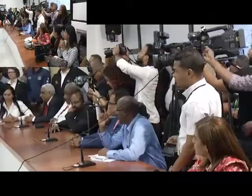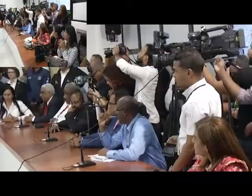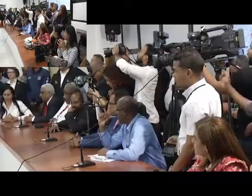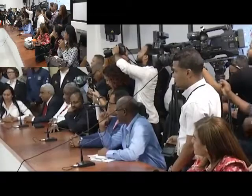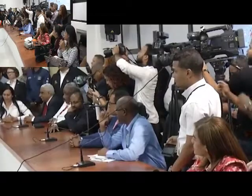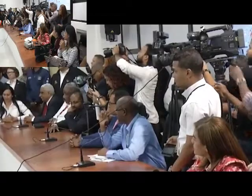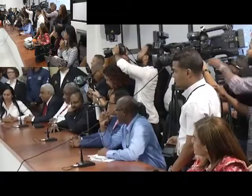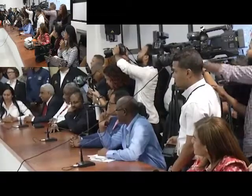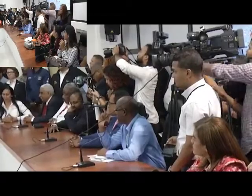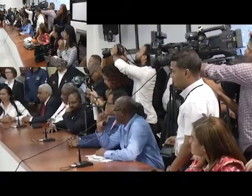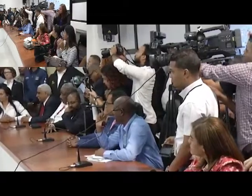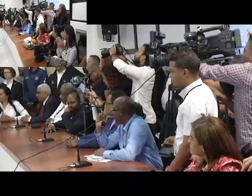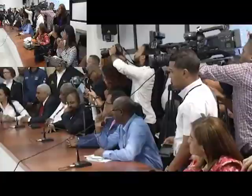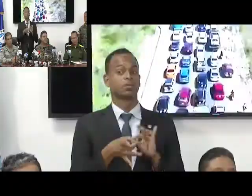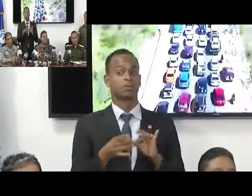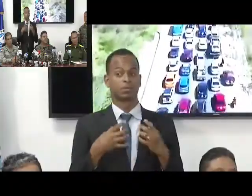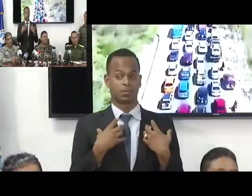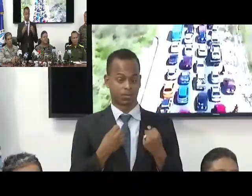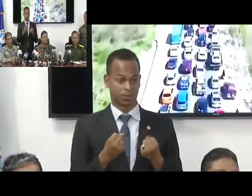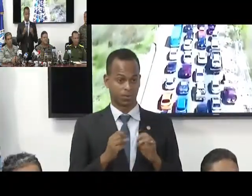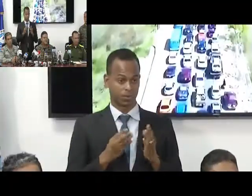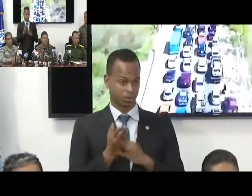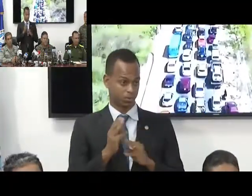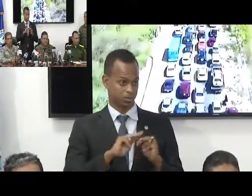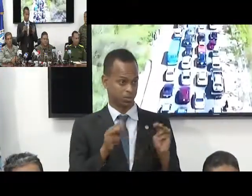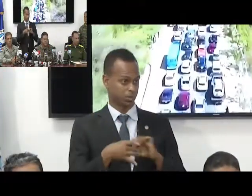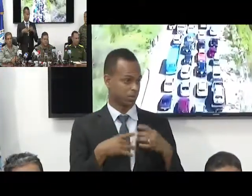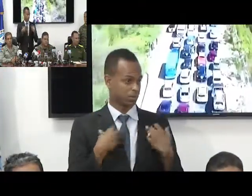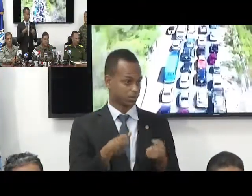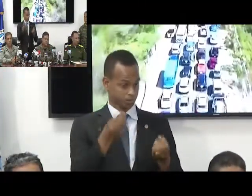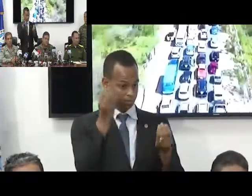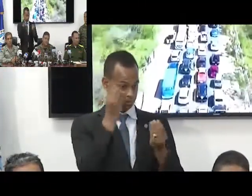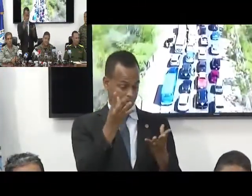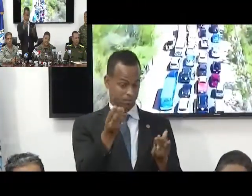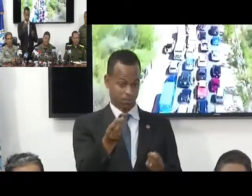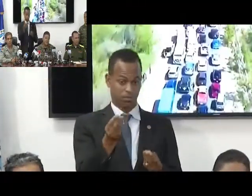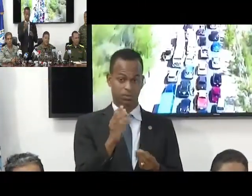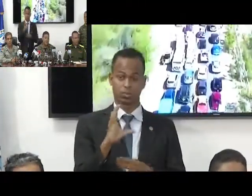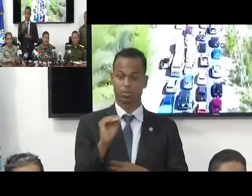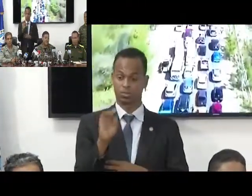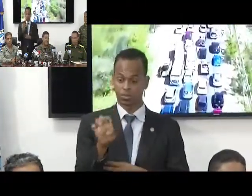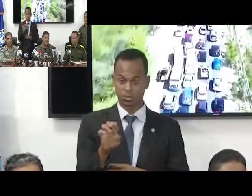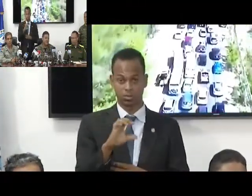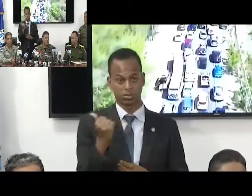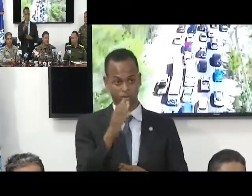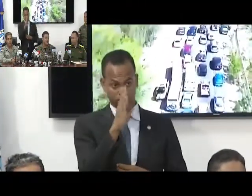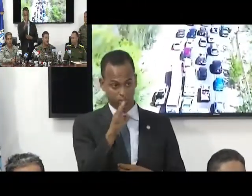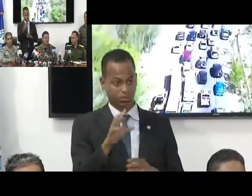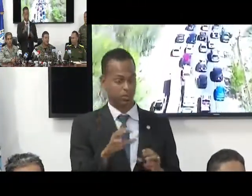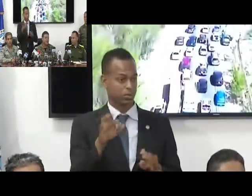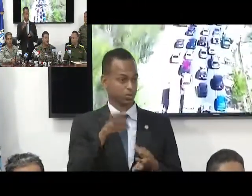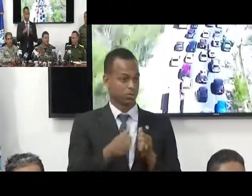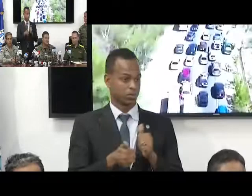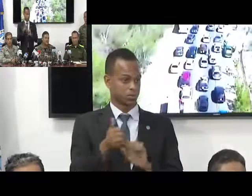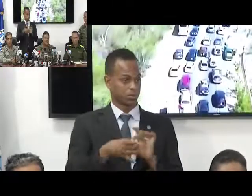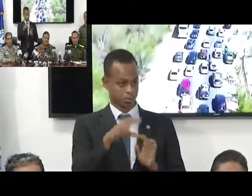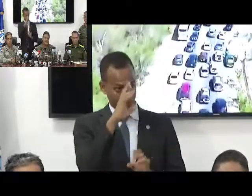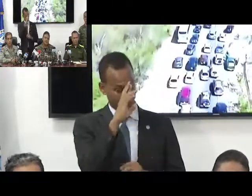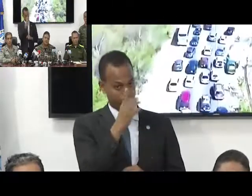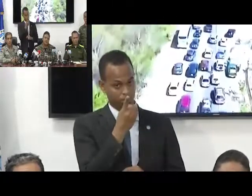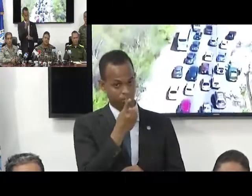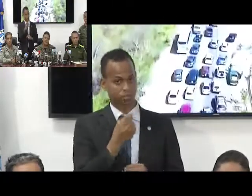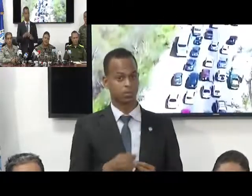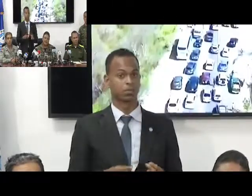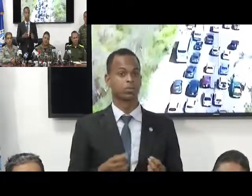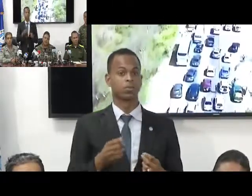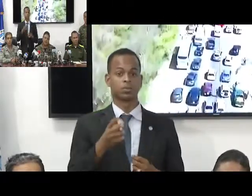Usted sabe que el Servicio de Salud, a través del Ministerio de Salud, pues envía esa información o al centro o de manera directa al Procurador General de la República,